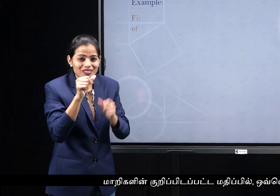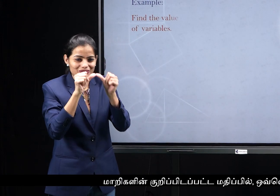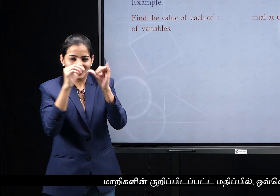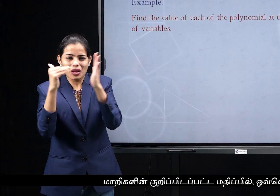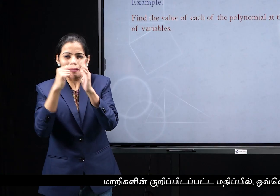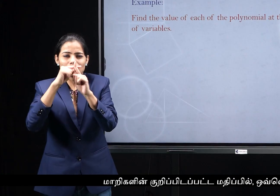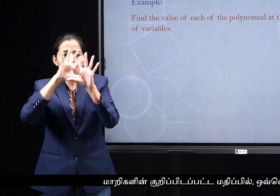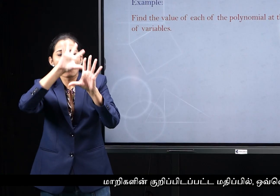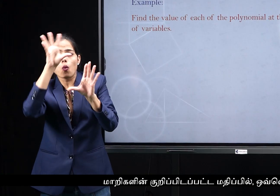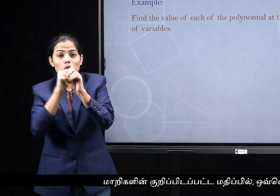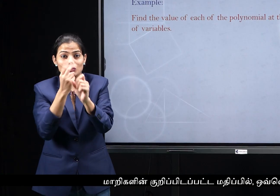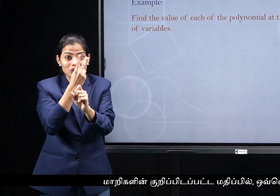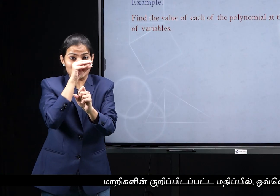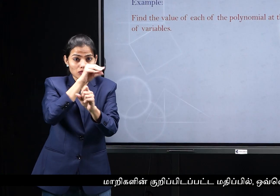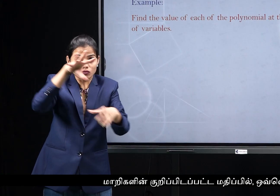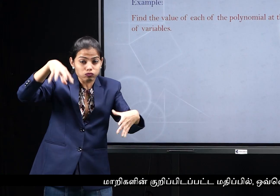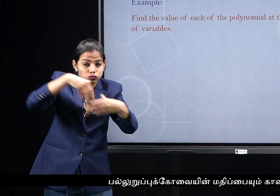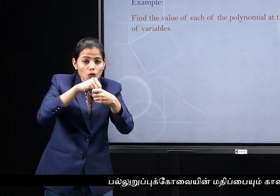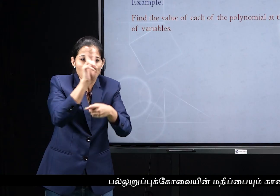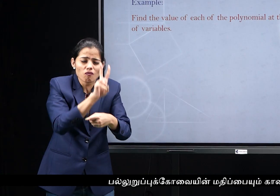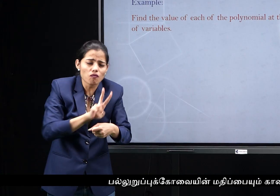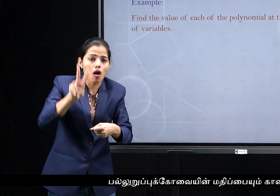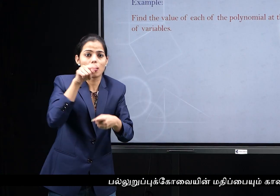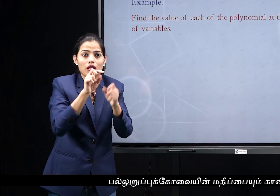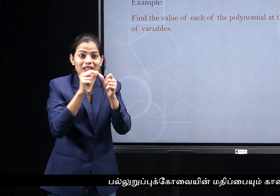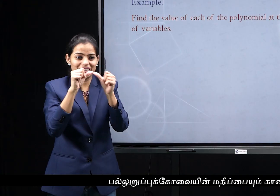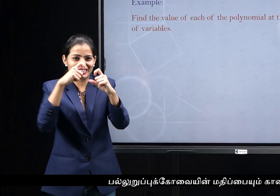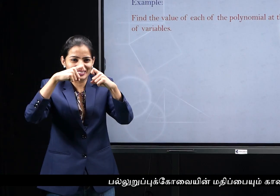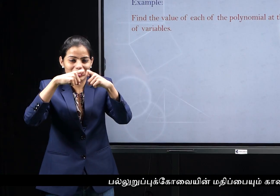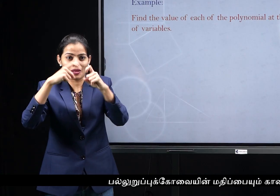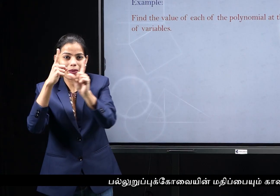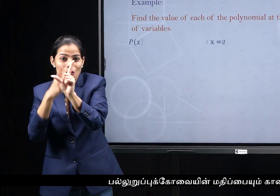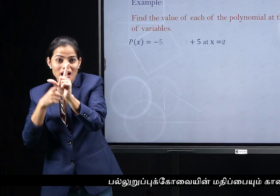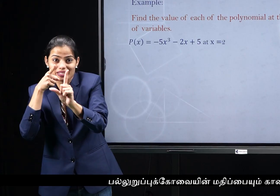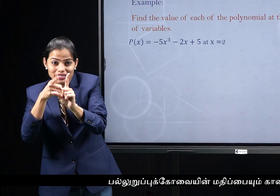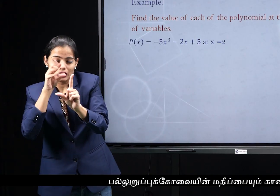மாறிகளின் குறிப்பிடப்பட்ட மதிப்பில் ஒவ்வொரு பல்லுறுப்புக்கோவையின் மதிப்பையும்